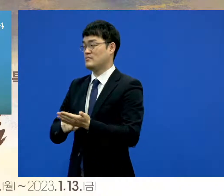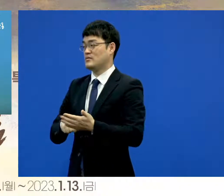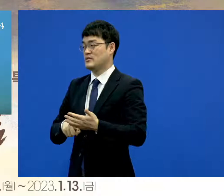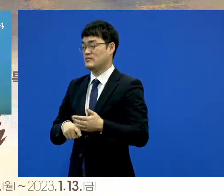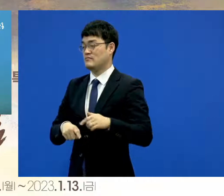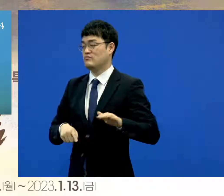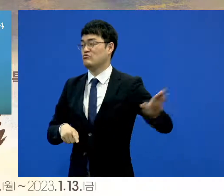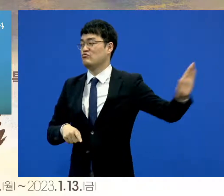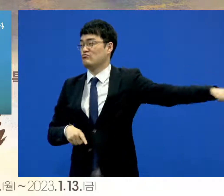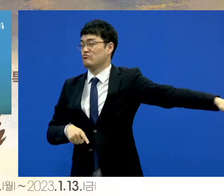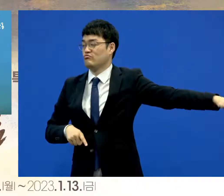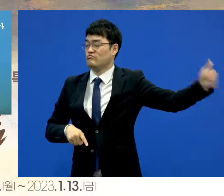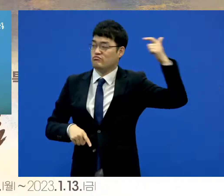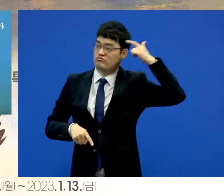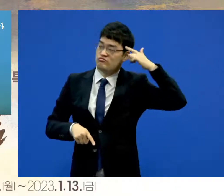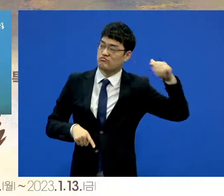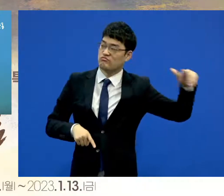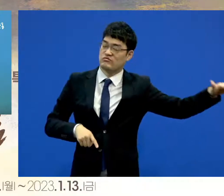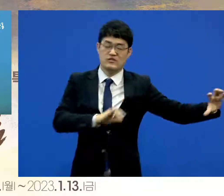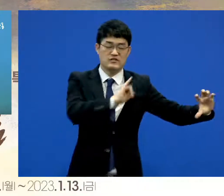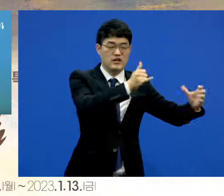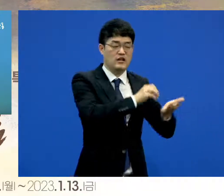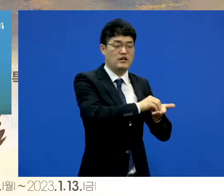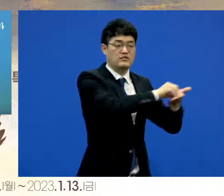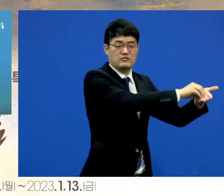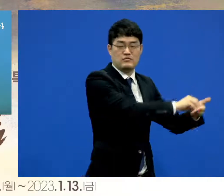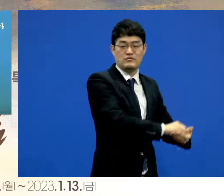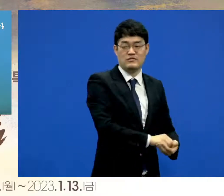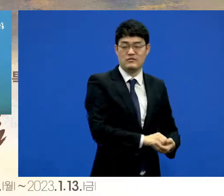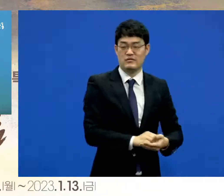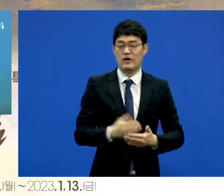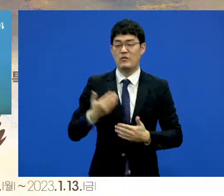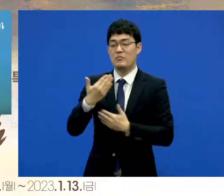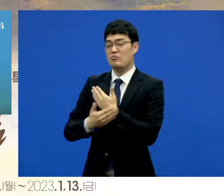마음은 세상에 등록, 몸은 교회에 등록.